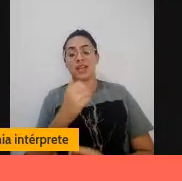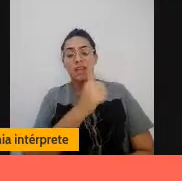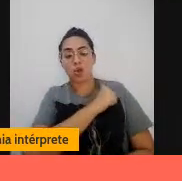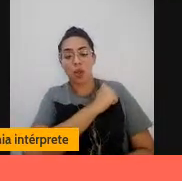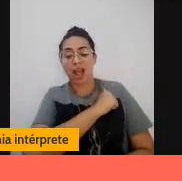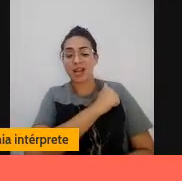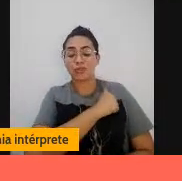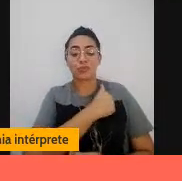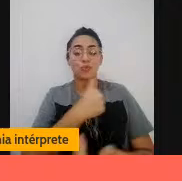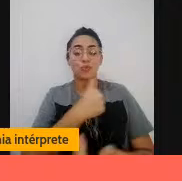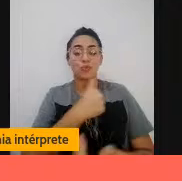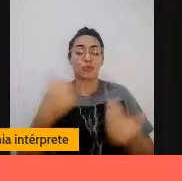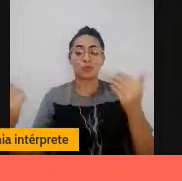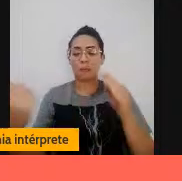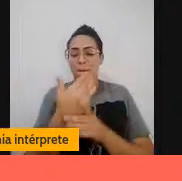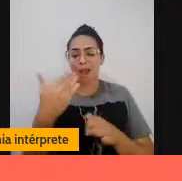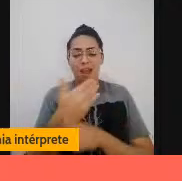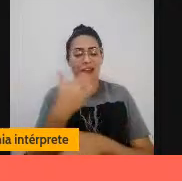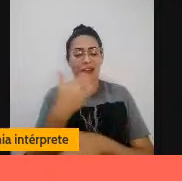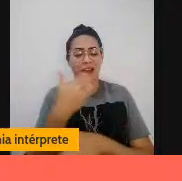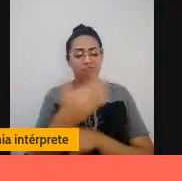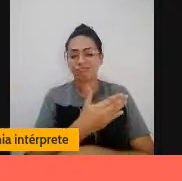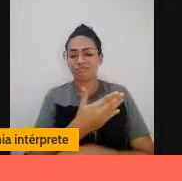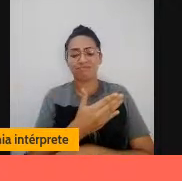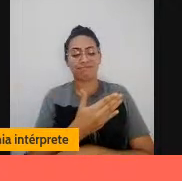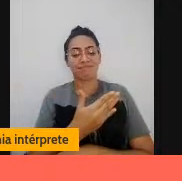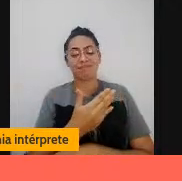participando ativamente.